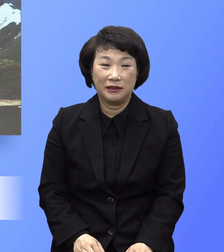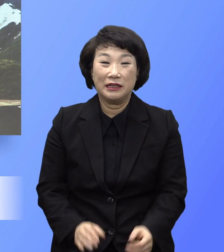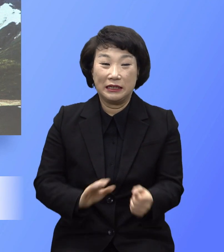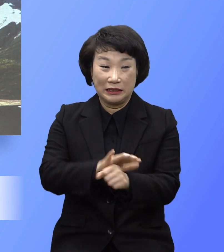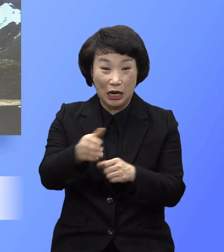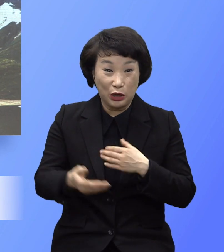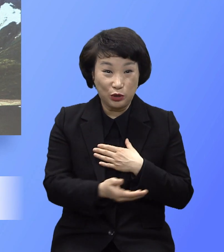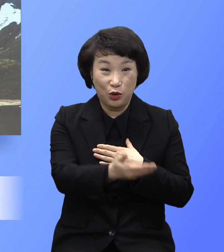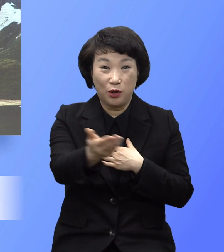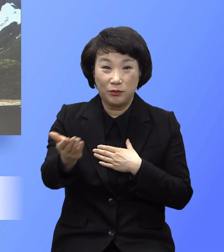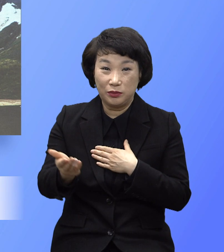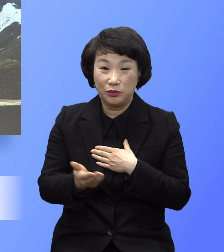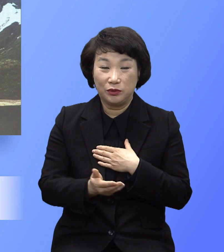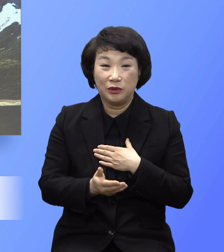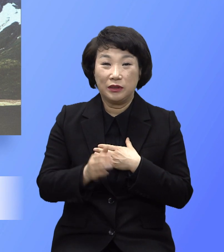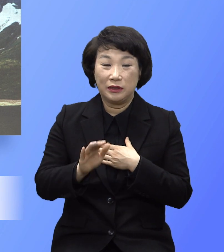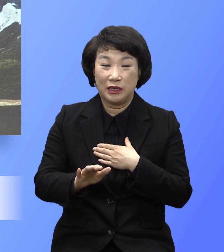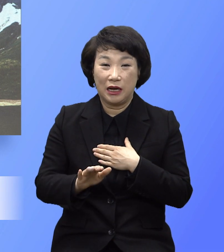사랑하는 여러분,